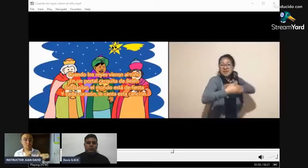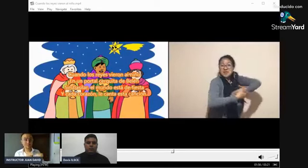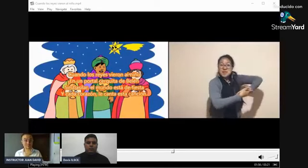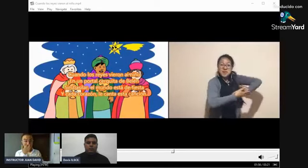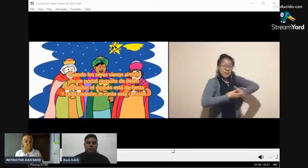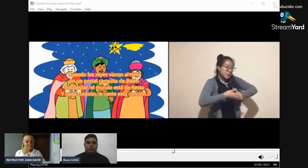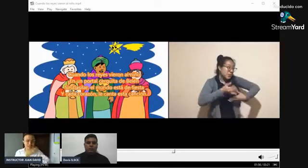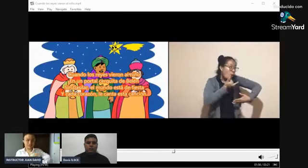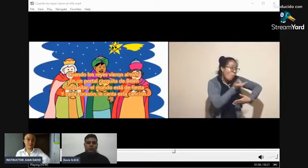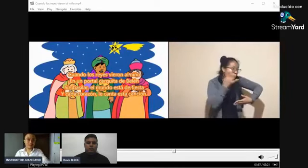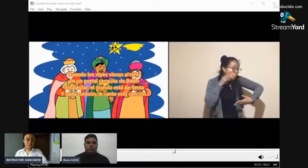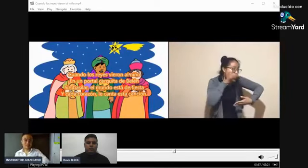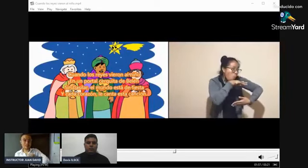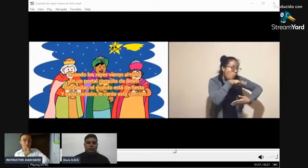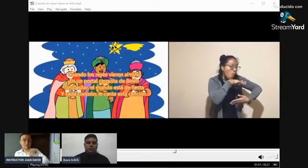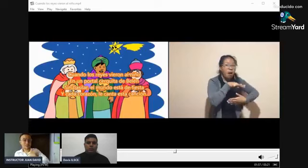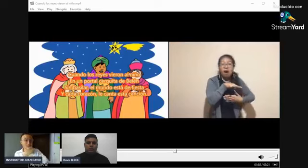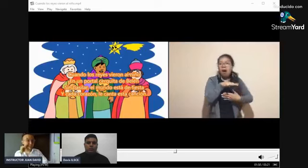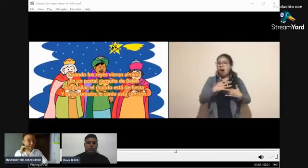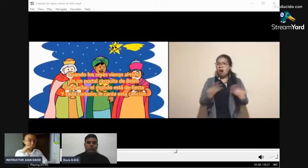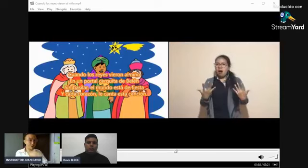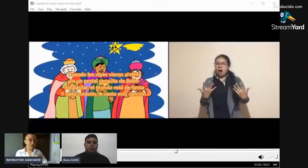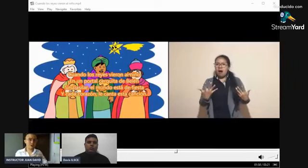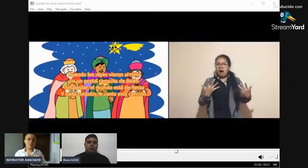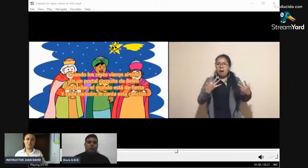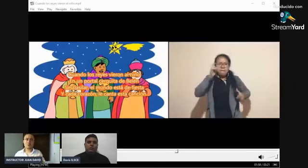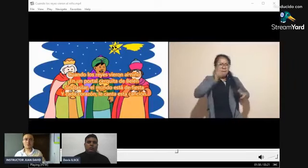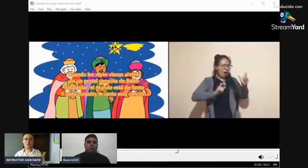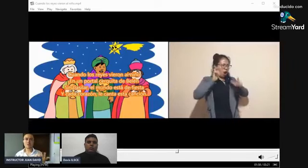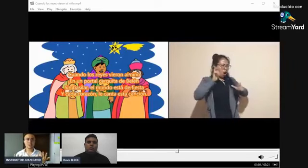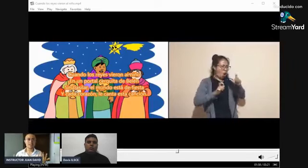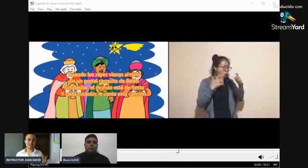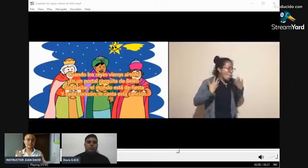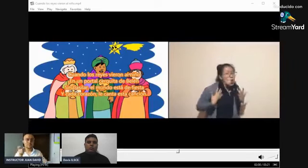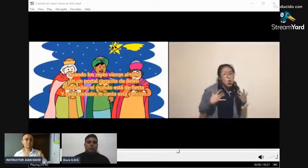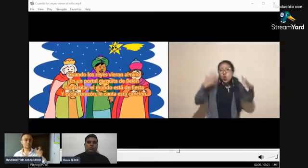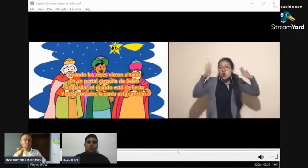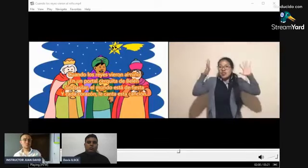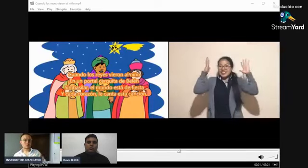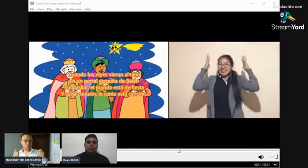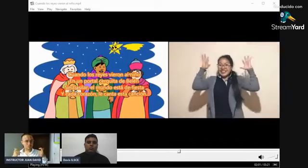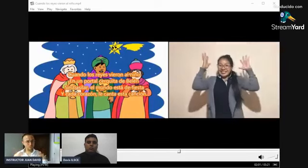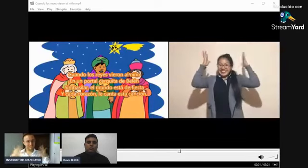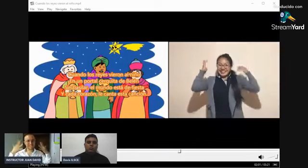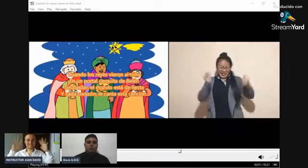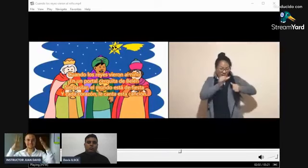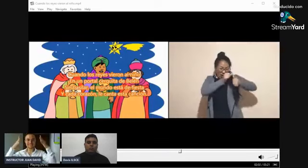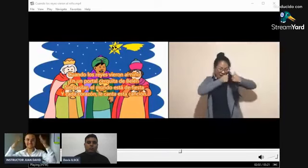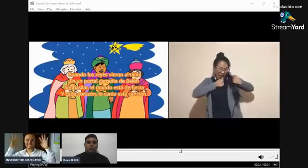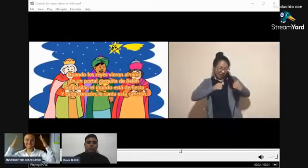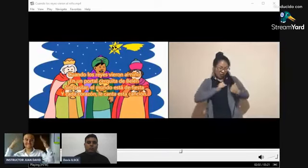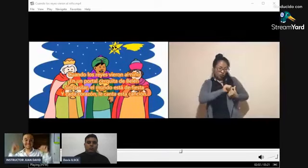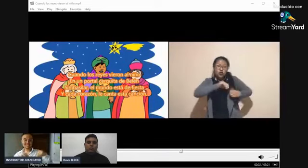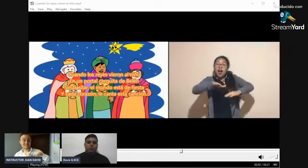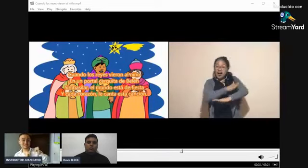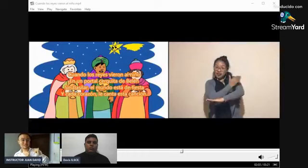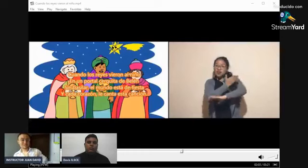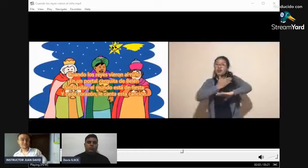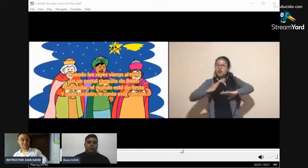de Belén, sin vacilar, el mundo está de fiesta y cada corazón le